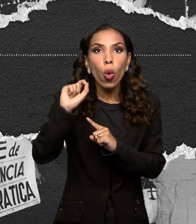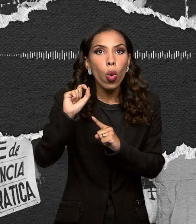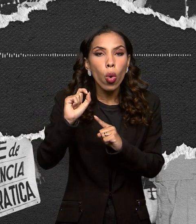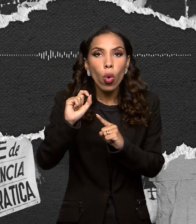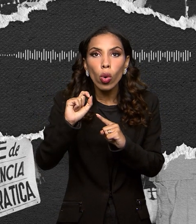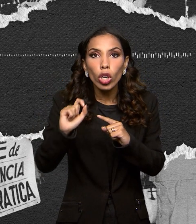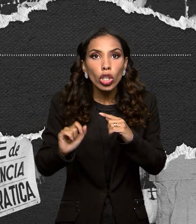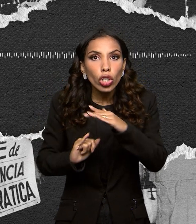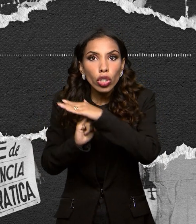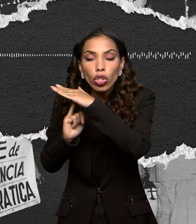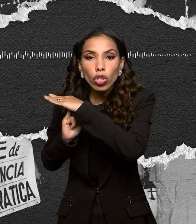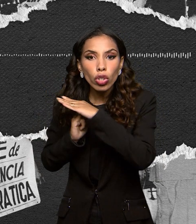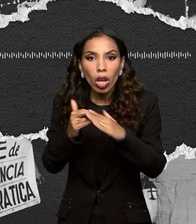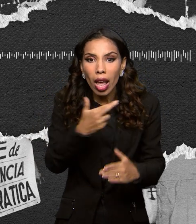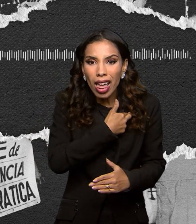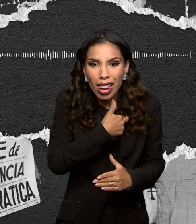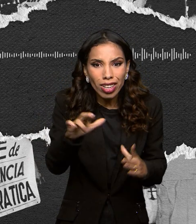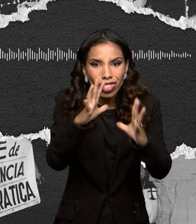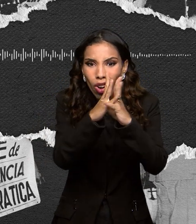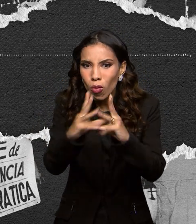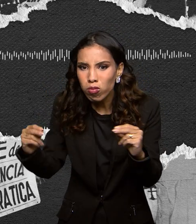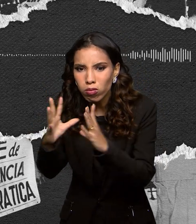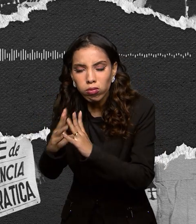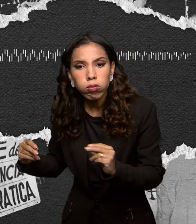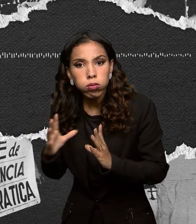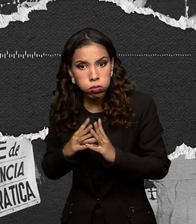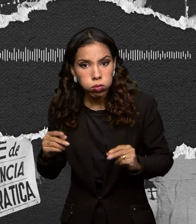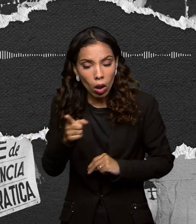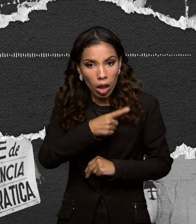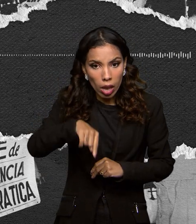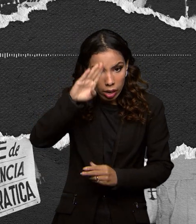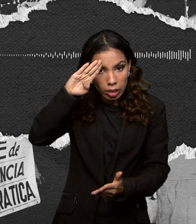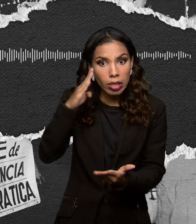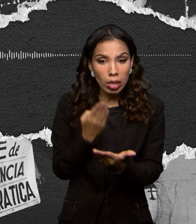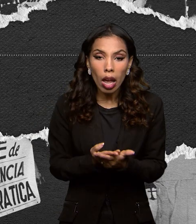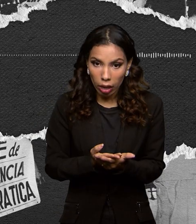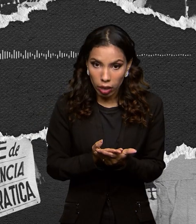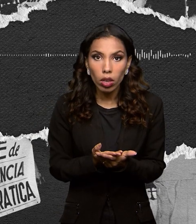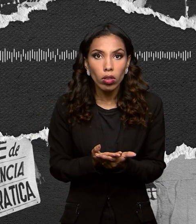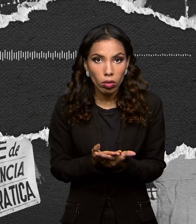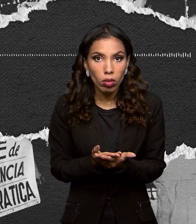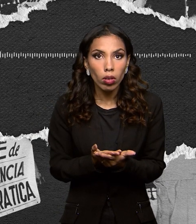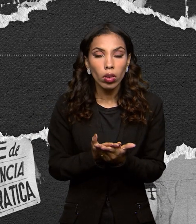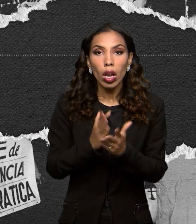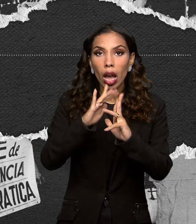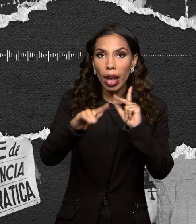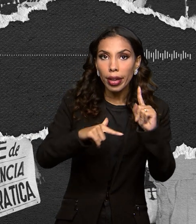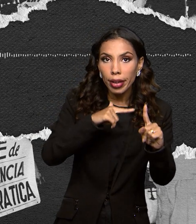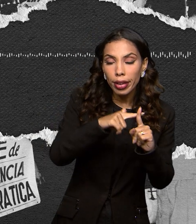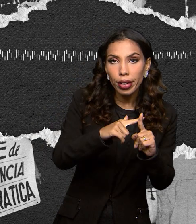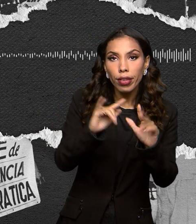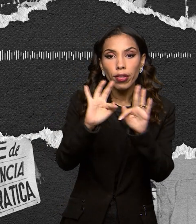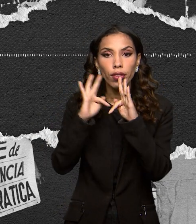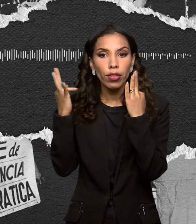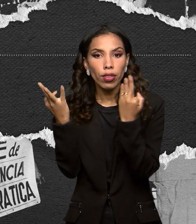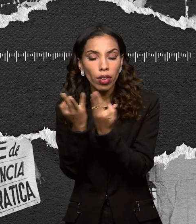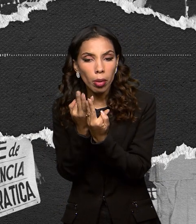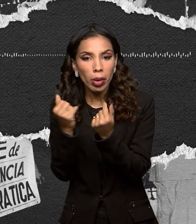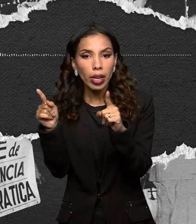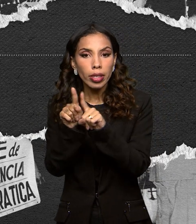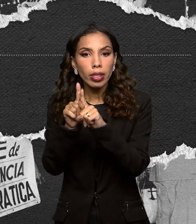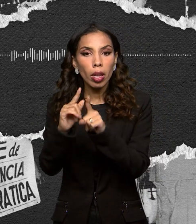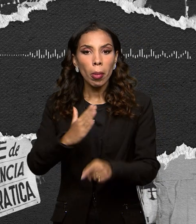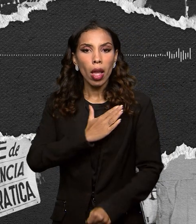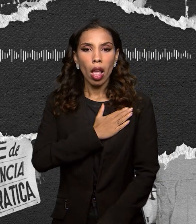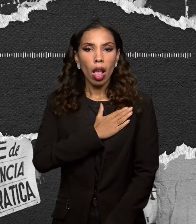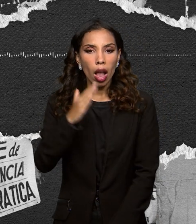as instituições que davam sentido à vida, ao mundo delas, né? Que era a igreja, a família e a